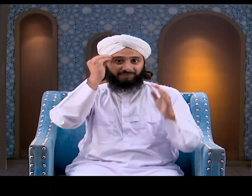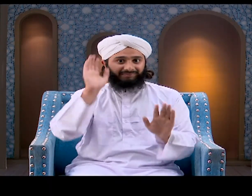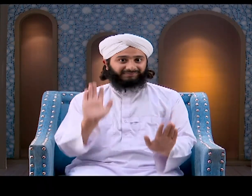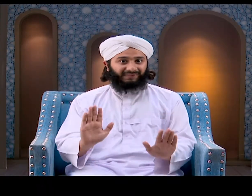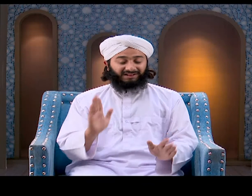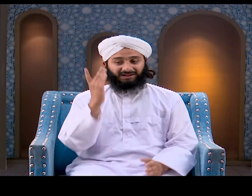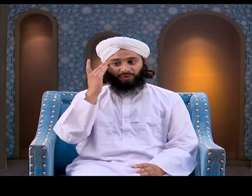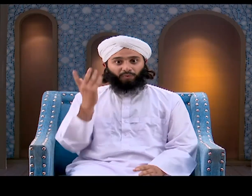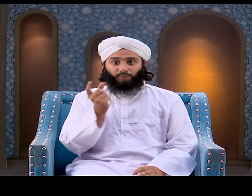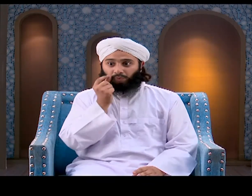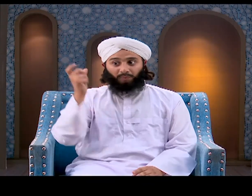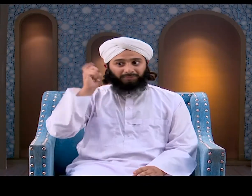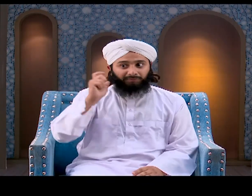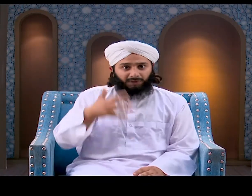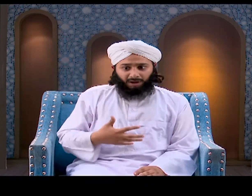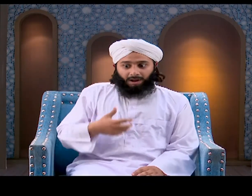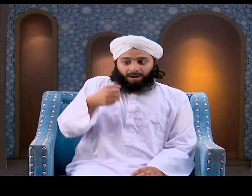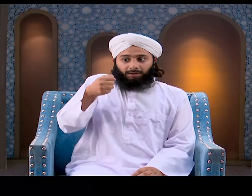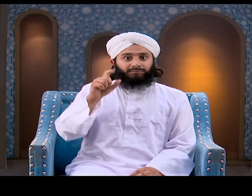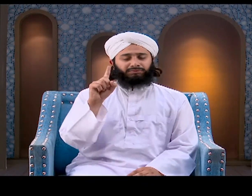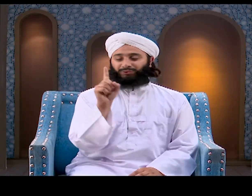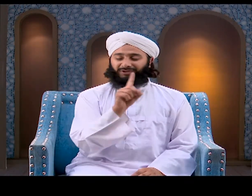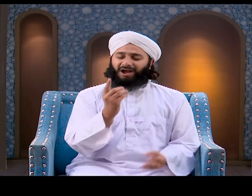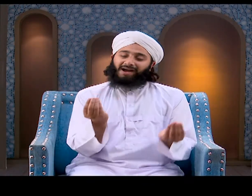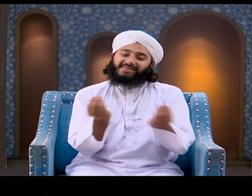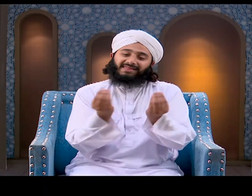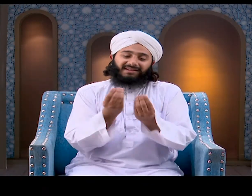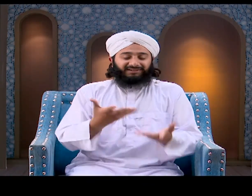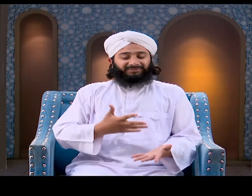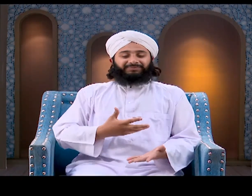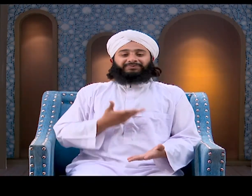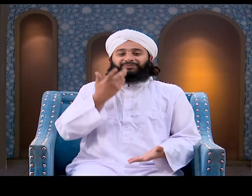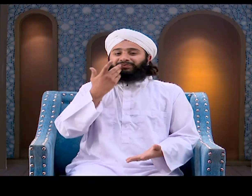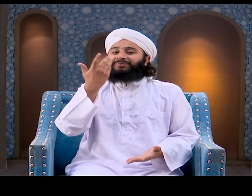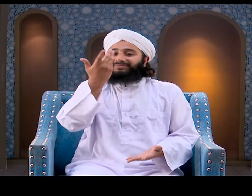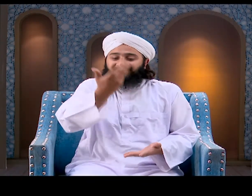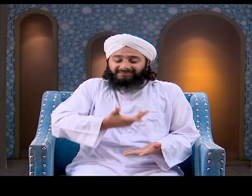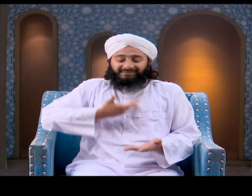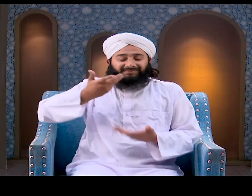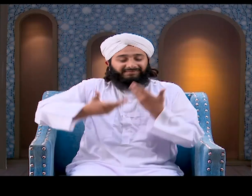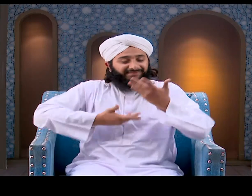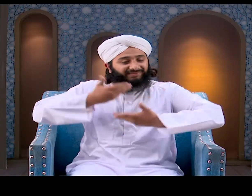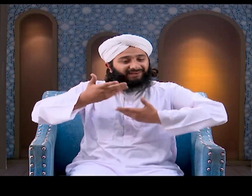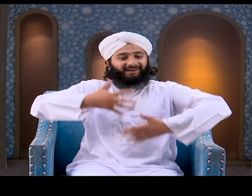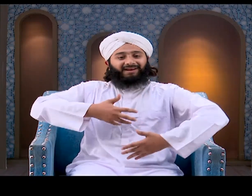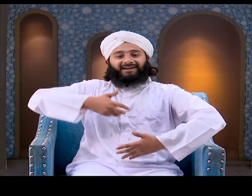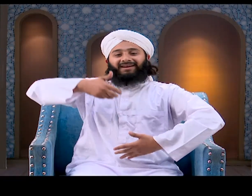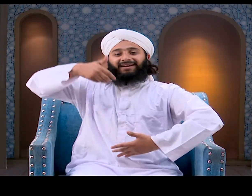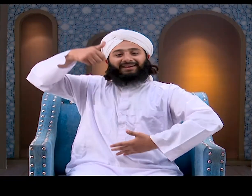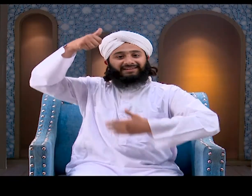مومن نیکوکار کی روح کو کھینچ کر نکالنے کی ضرورت نہیں پڑتی، بلکہ وہ بشارتیں سن کر خود بخود جسم سے نکل آتی ہے۔